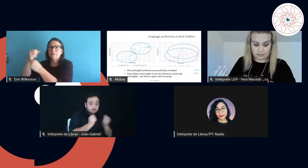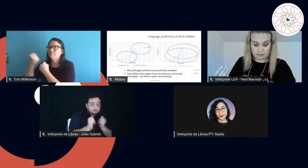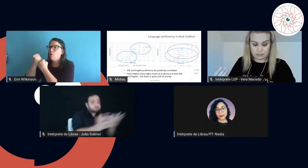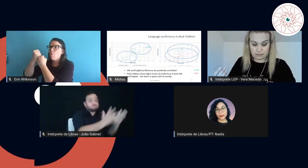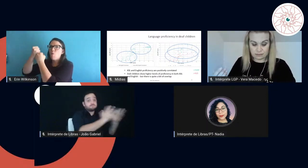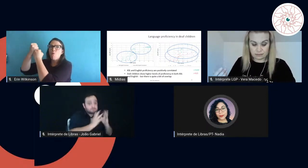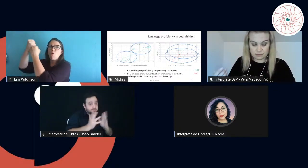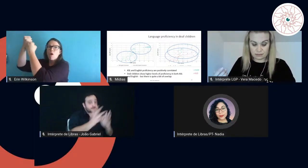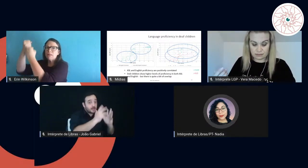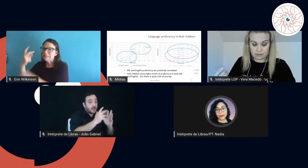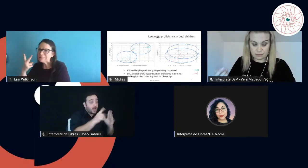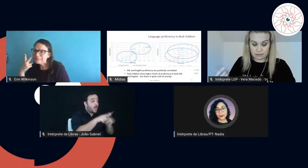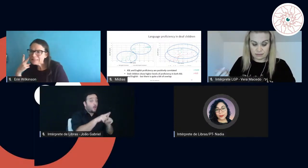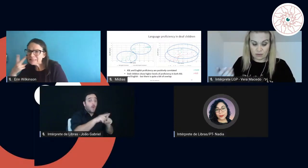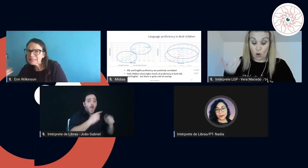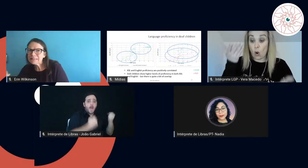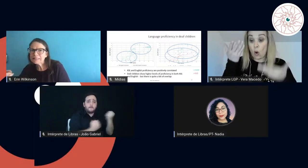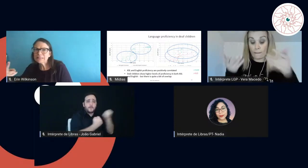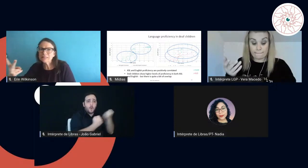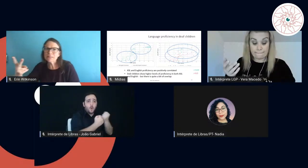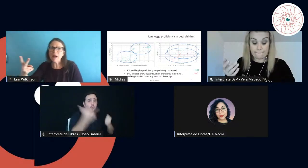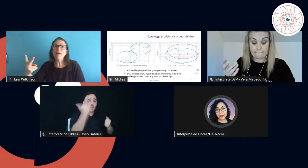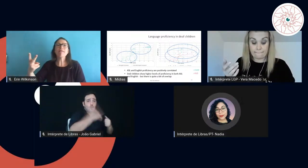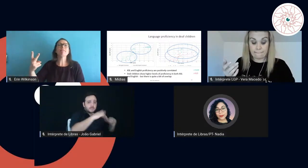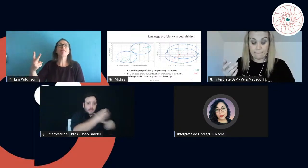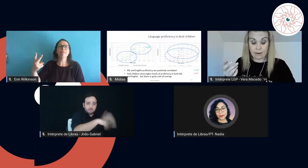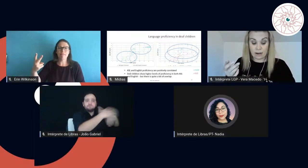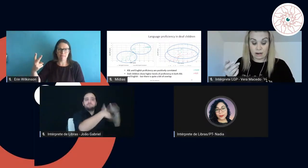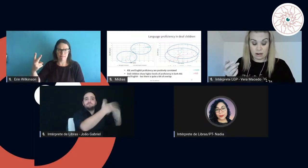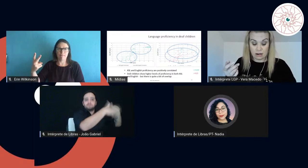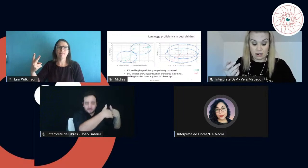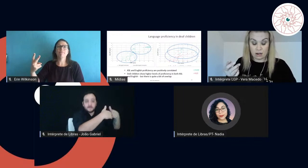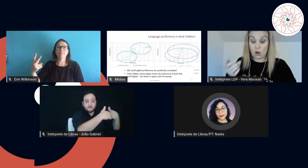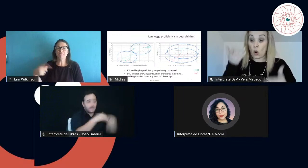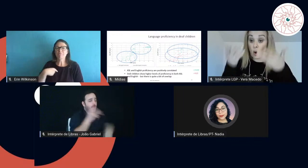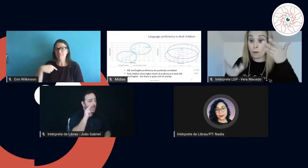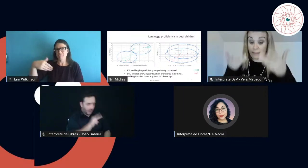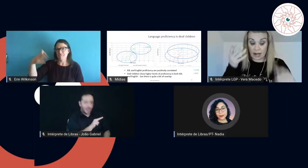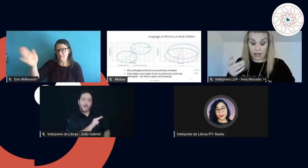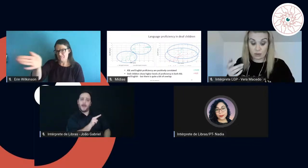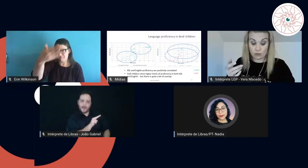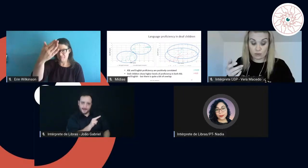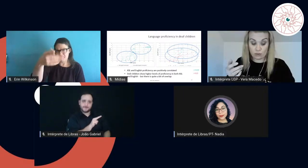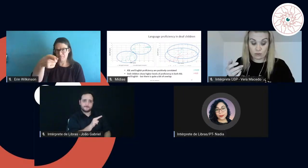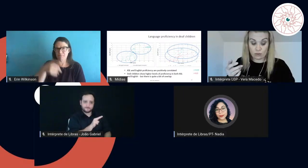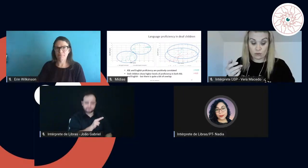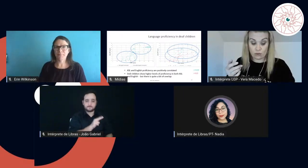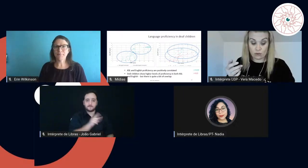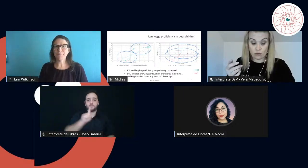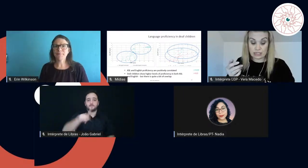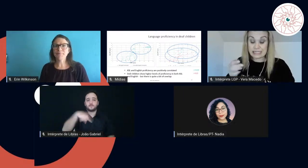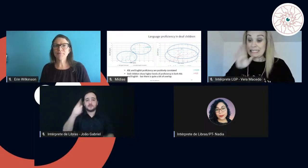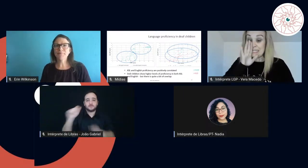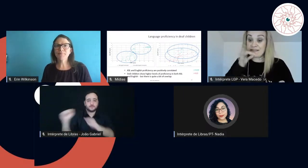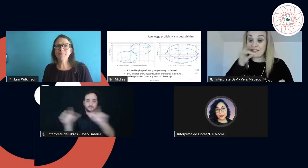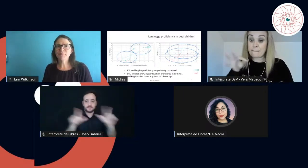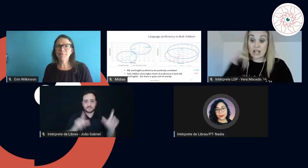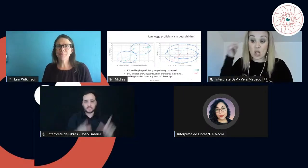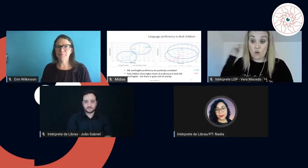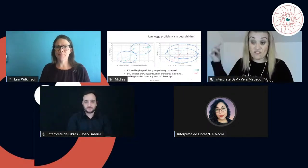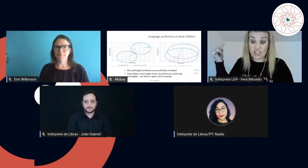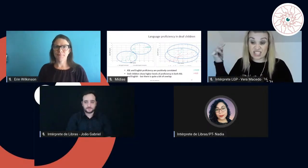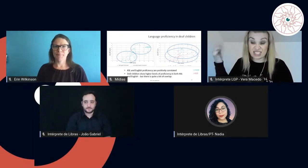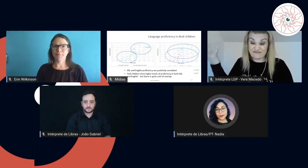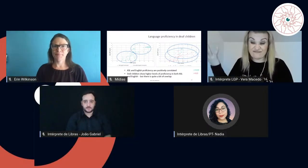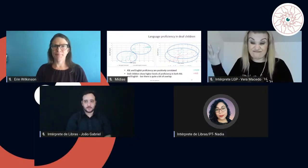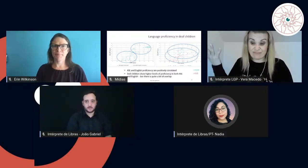fluentes de que pessoas surdas na eh familiares ouvintes que